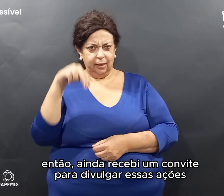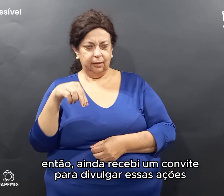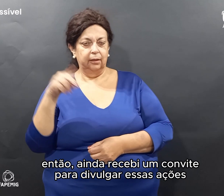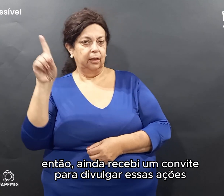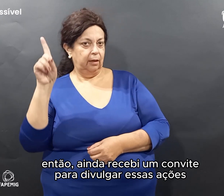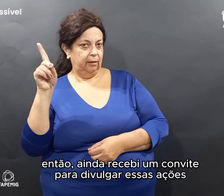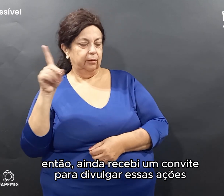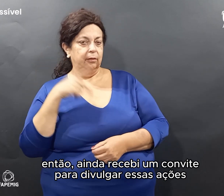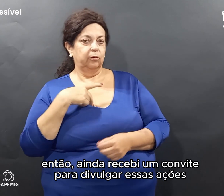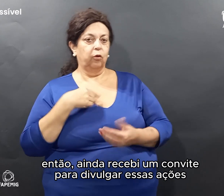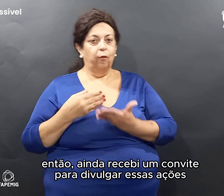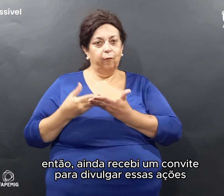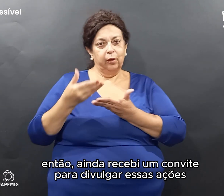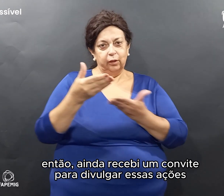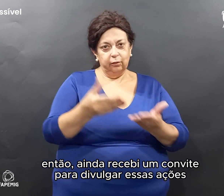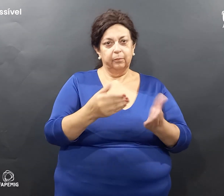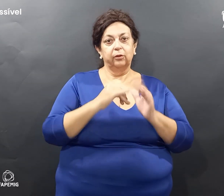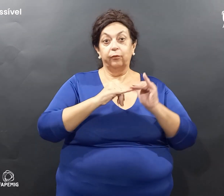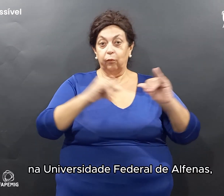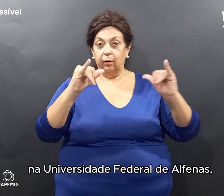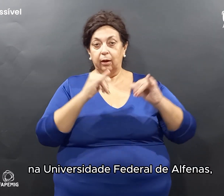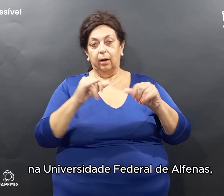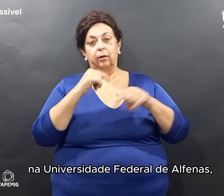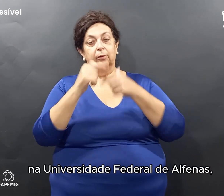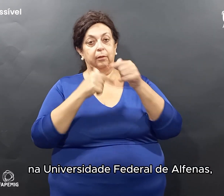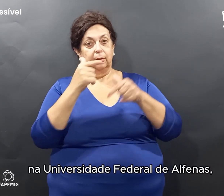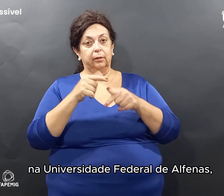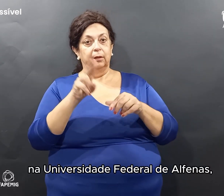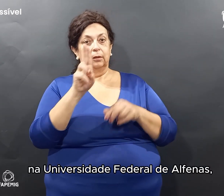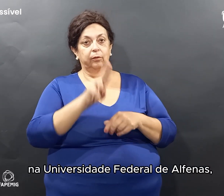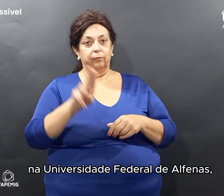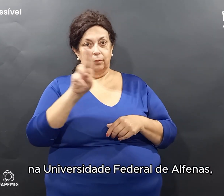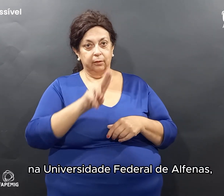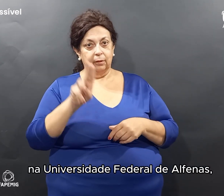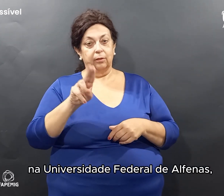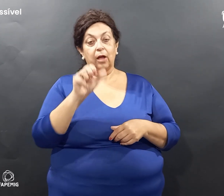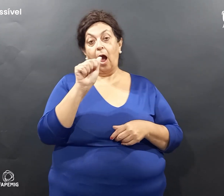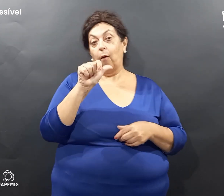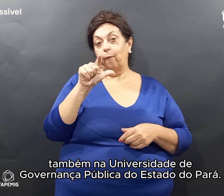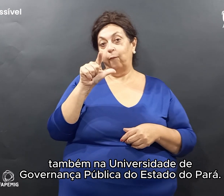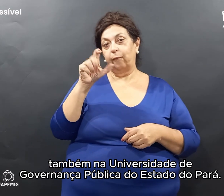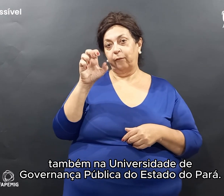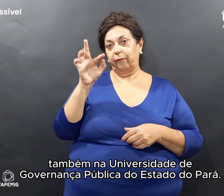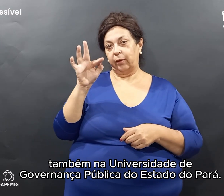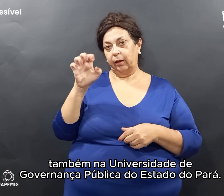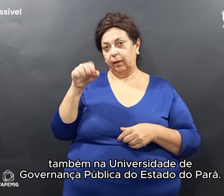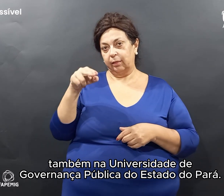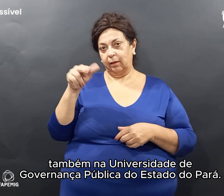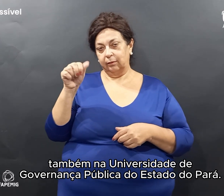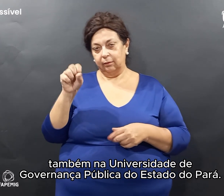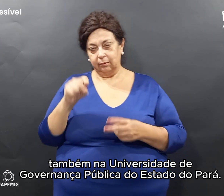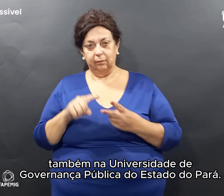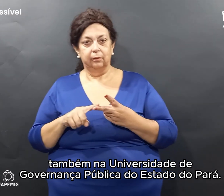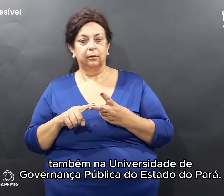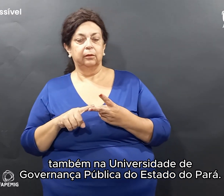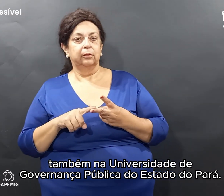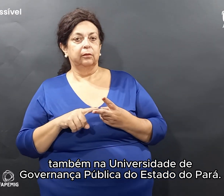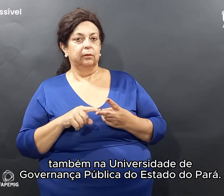para divulgar essas ações na Universidade Federal de Alfenas, também na Universidade de Governança Pública do Estado